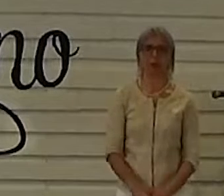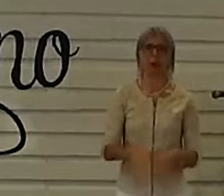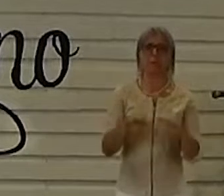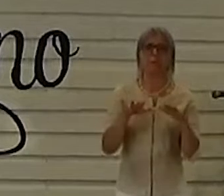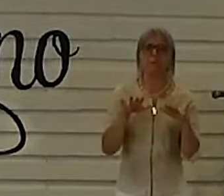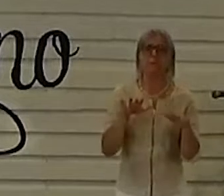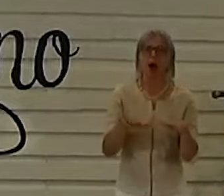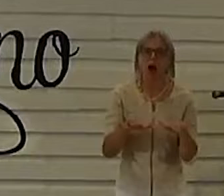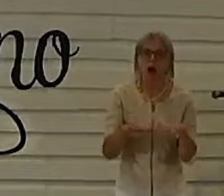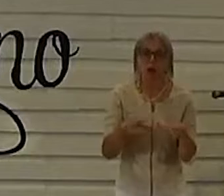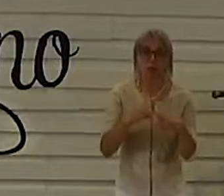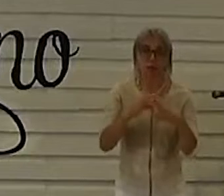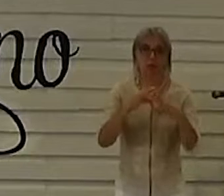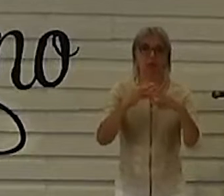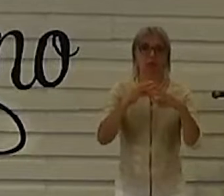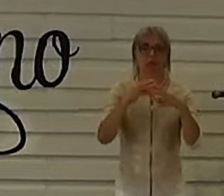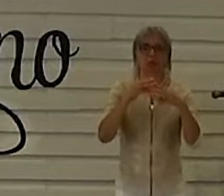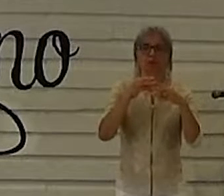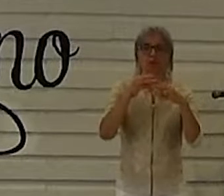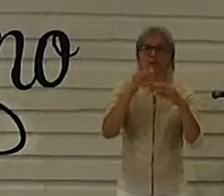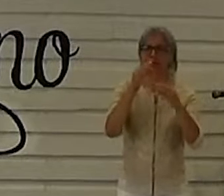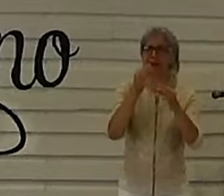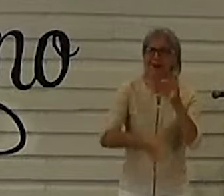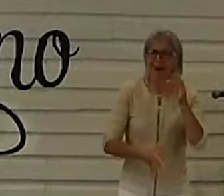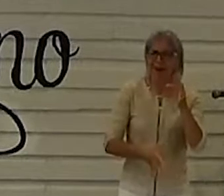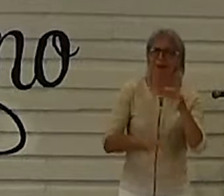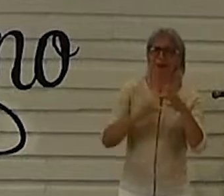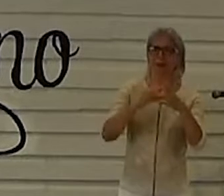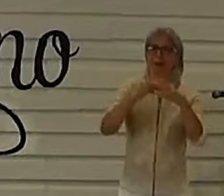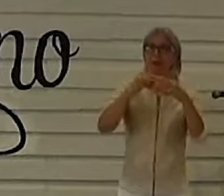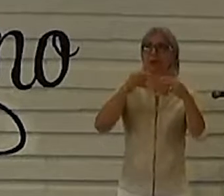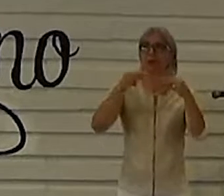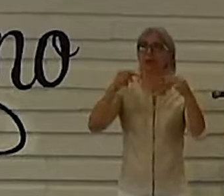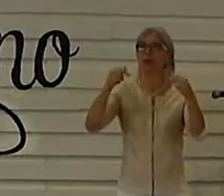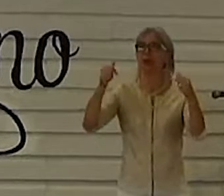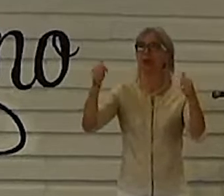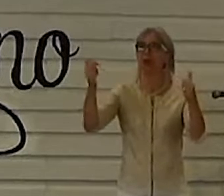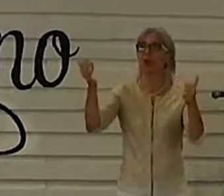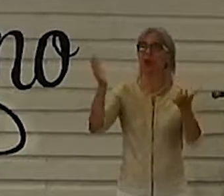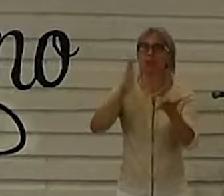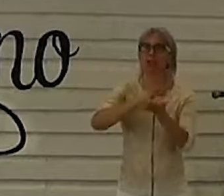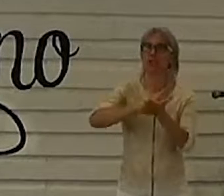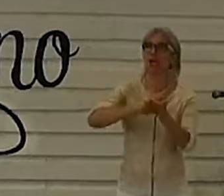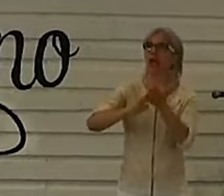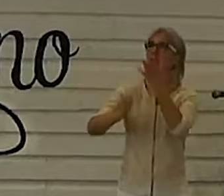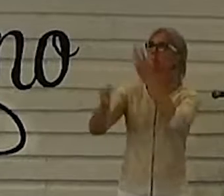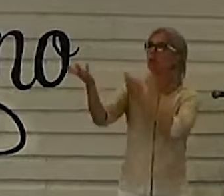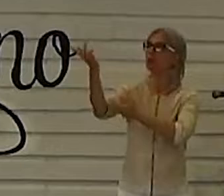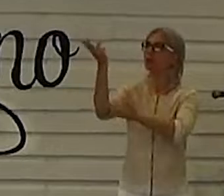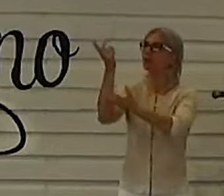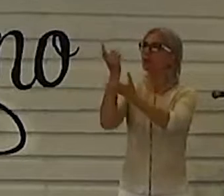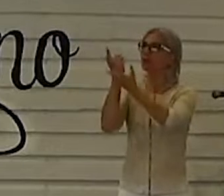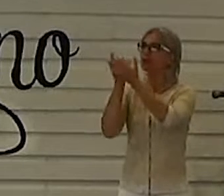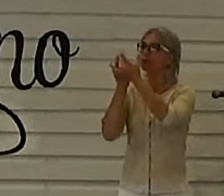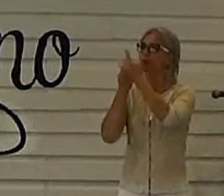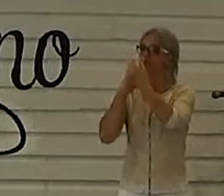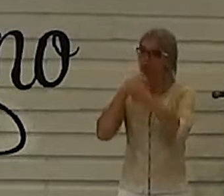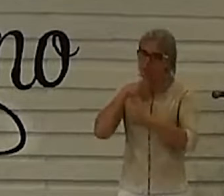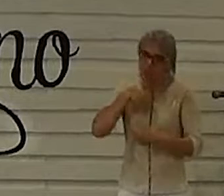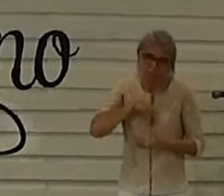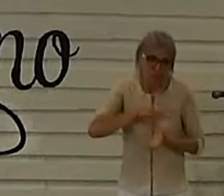quando lo Spirito Santo ti mette in ginocchio e ti fa comprendere che è solo per grazia che stiamo in